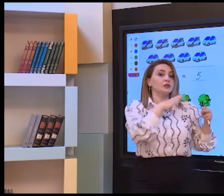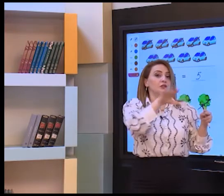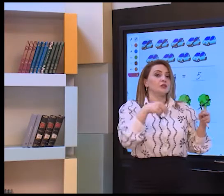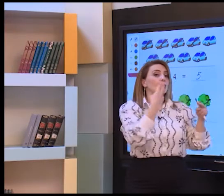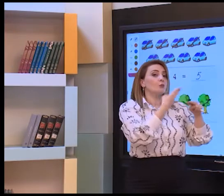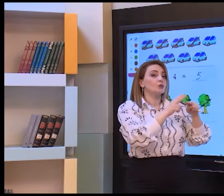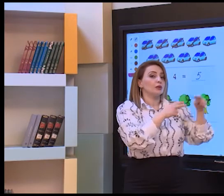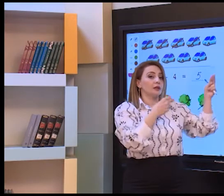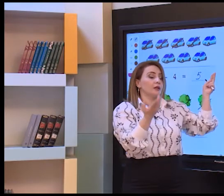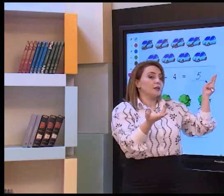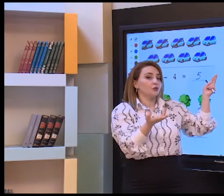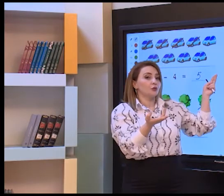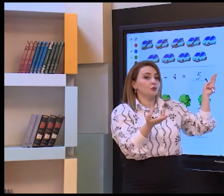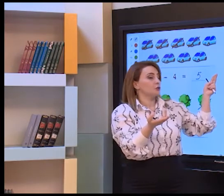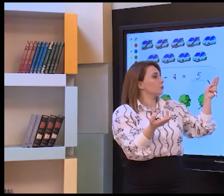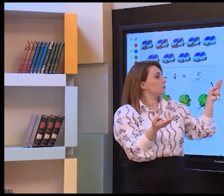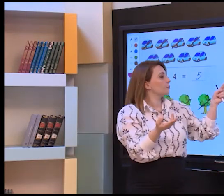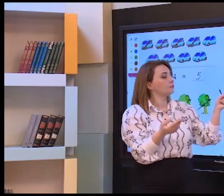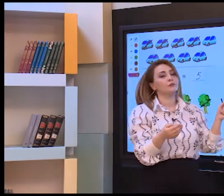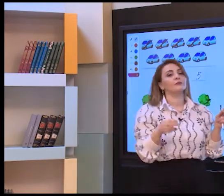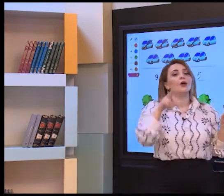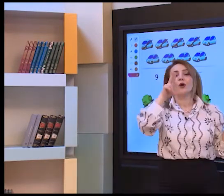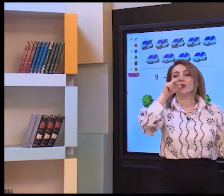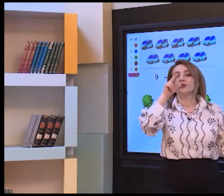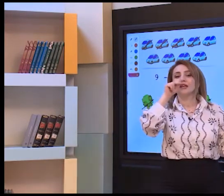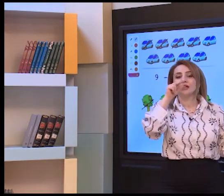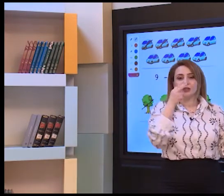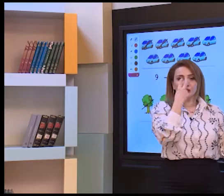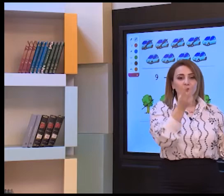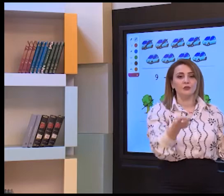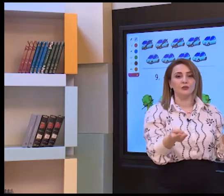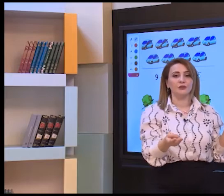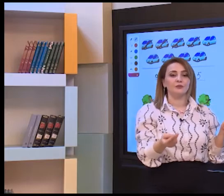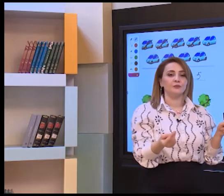Biz burada nə görürük? Ördək görürük.